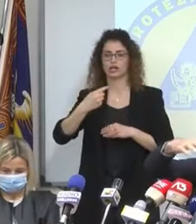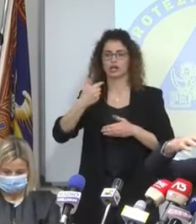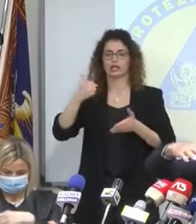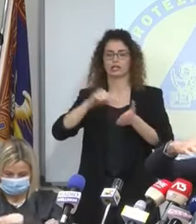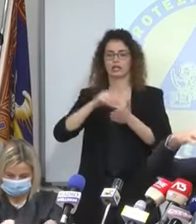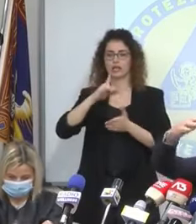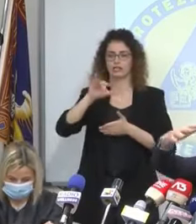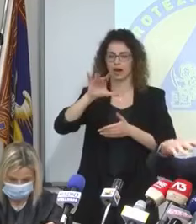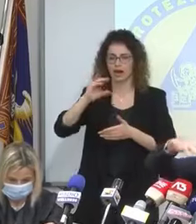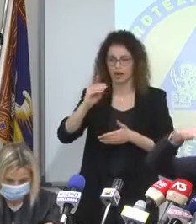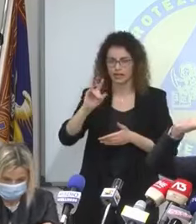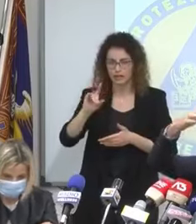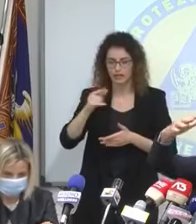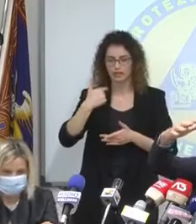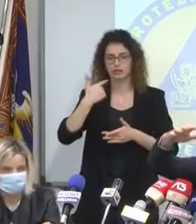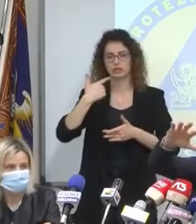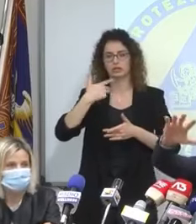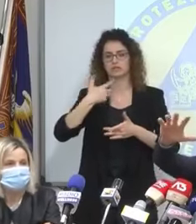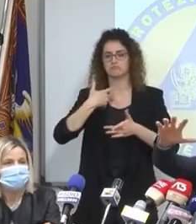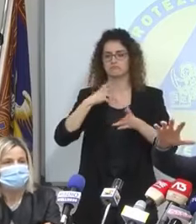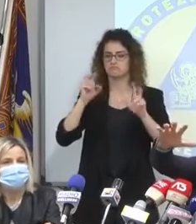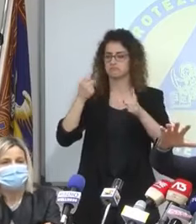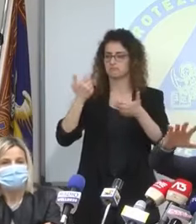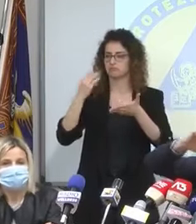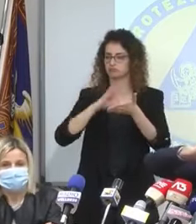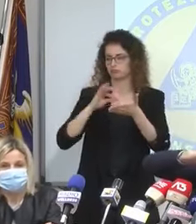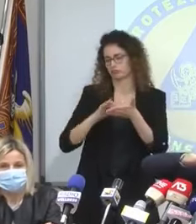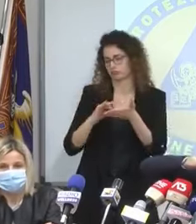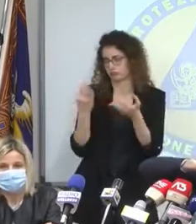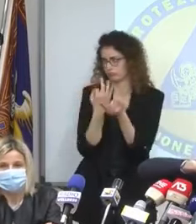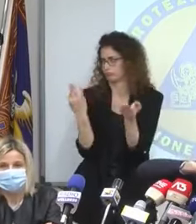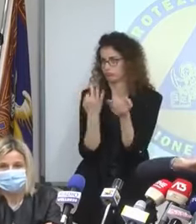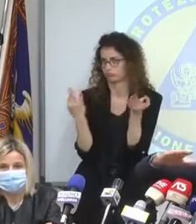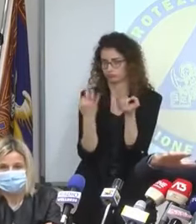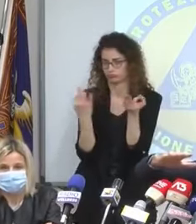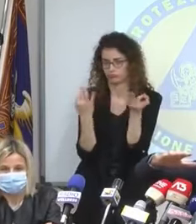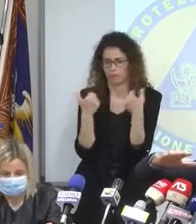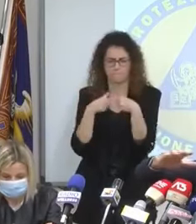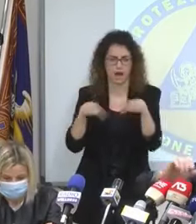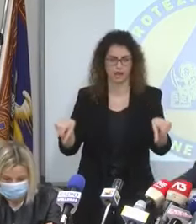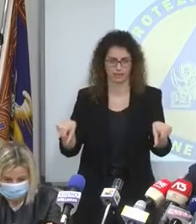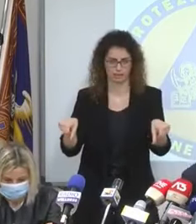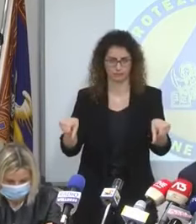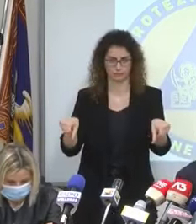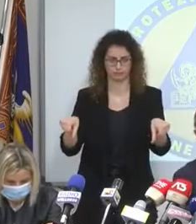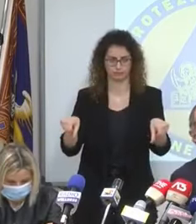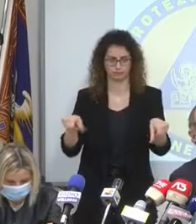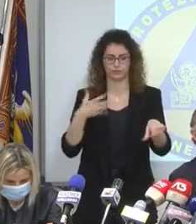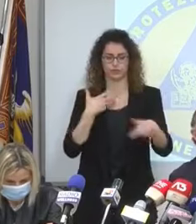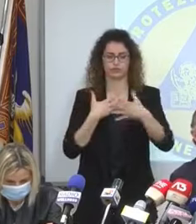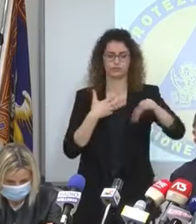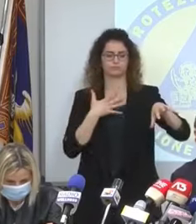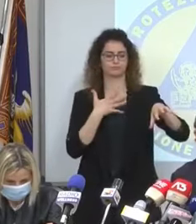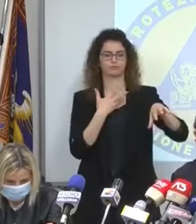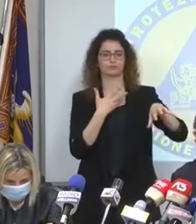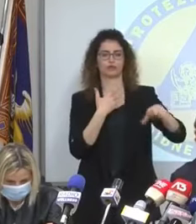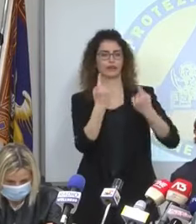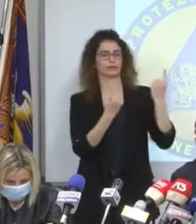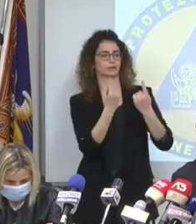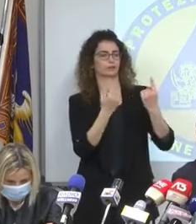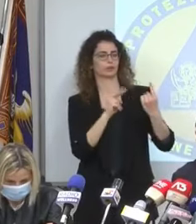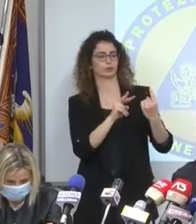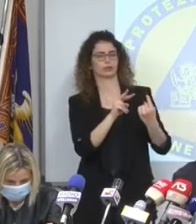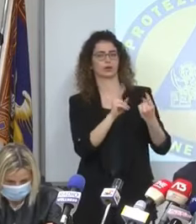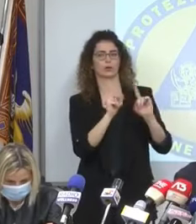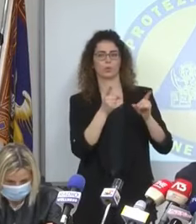quando parla dell'istruzione, di tutti questi temi, ma ci mancherebbe, sono la base. Ma dall'altro noi abbiamo una situazione contingente